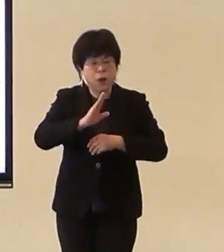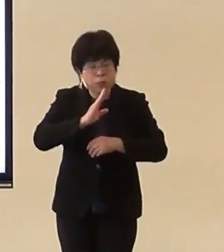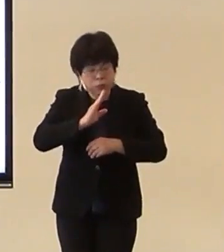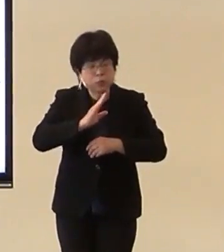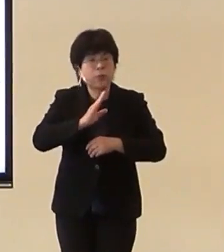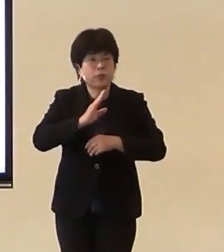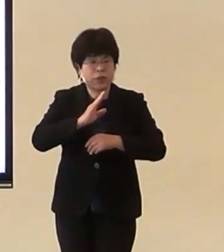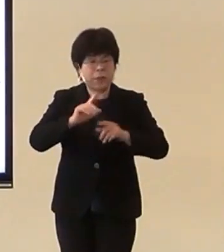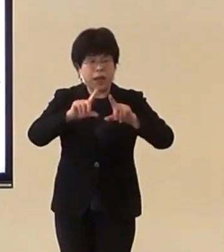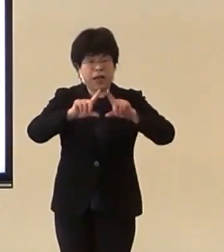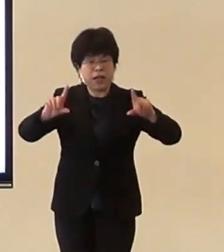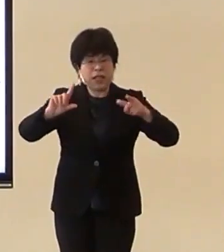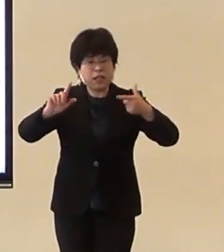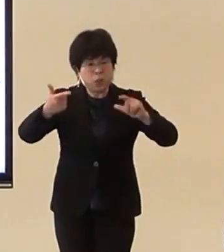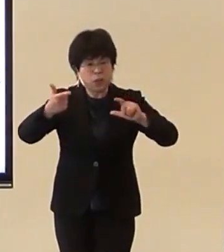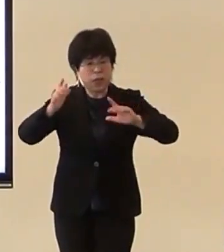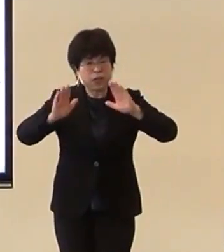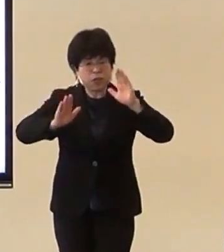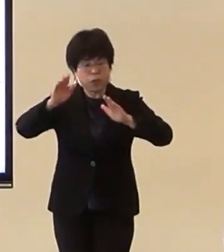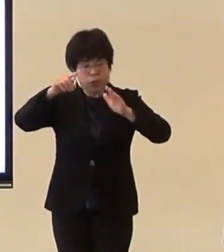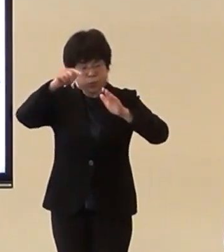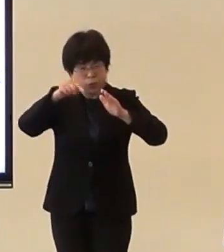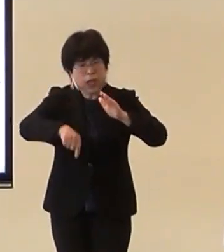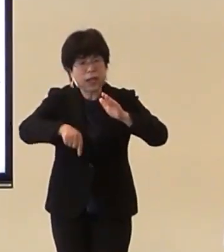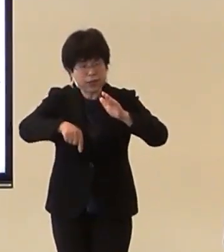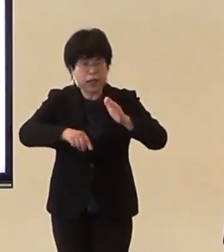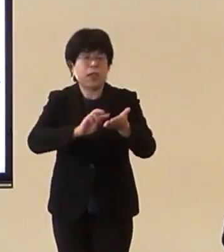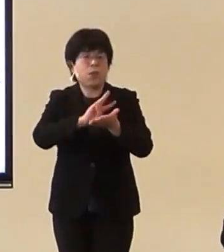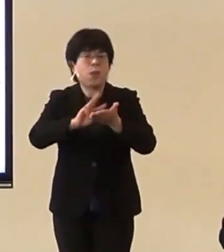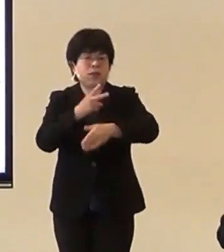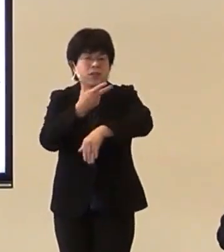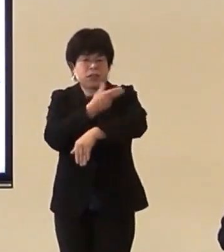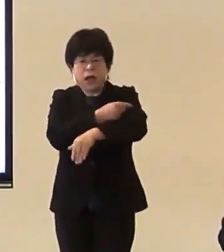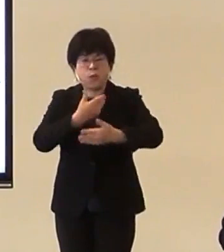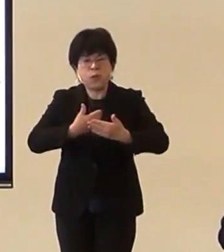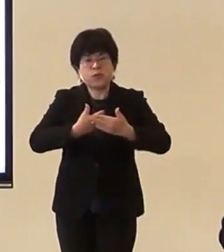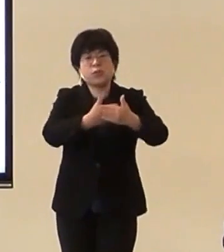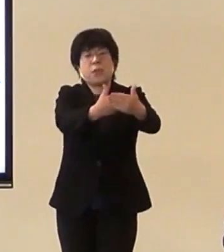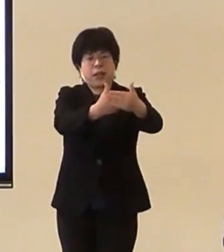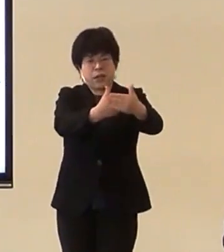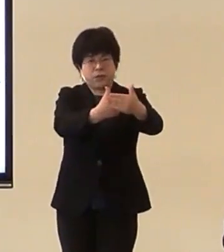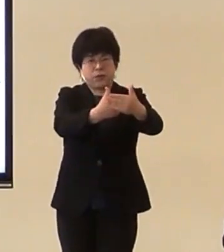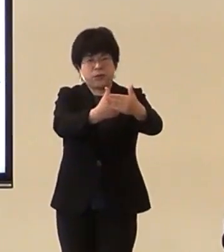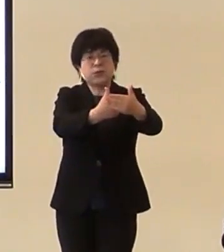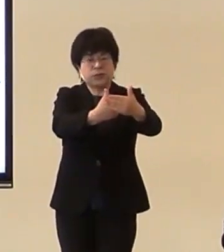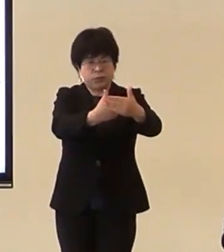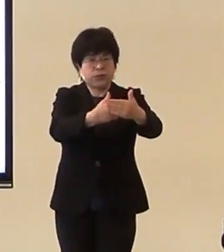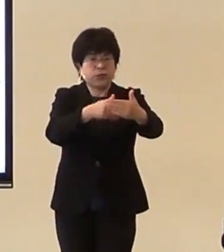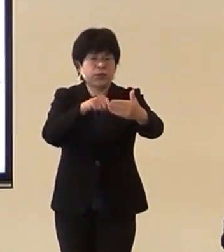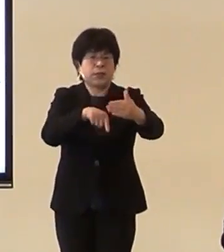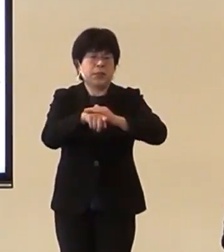っていくということを理解しながら、その異常事態は通常のヒューマンリソースだけじゃ無理なんです。